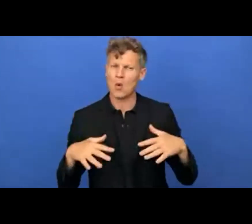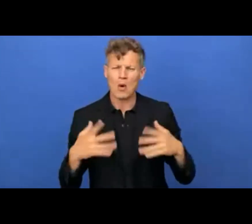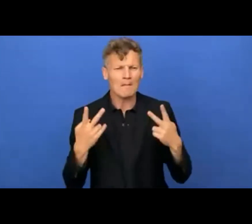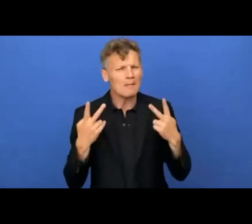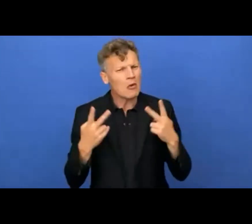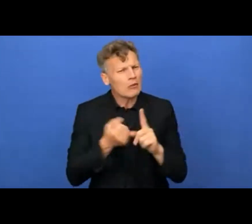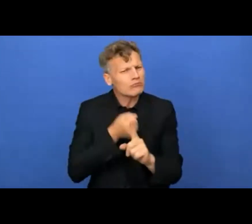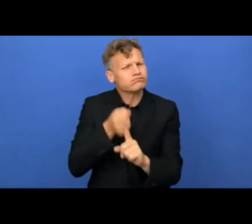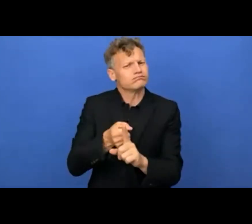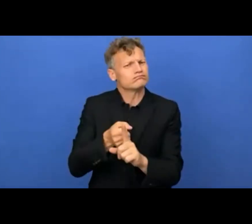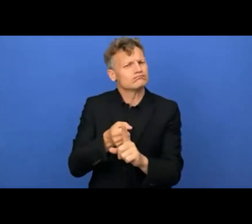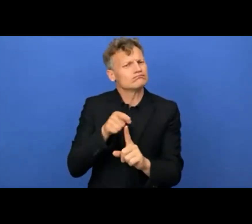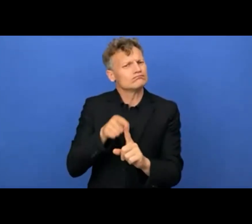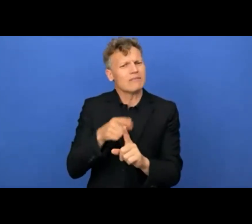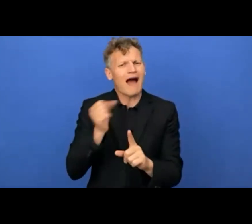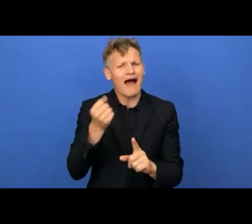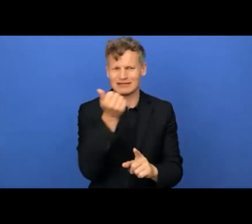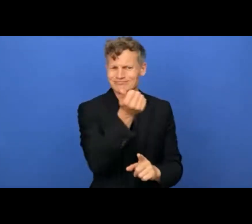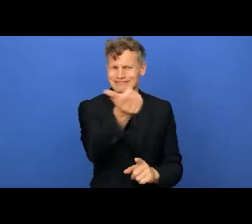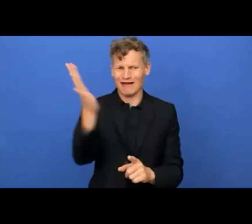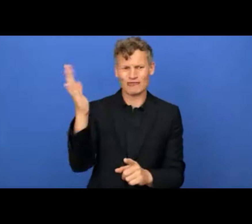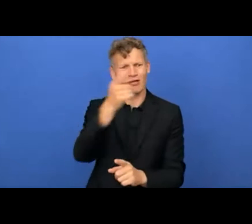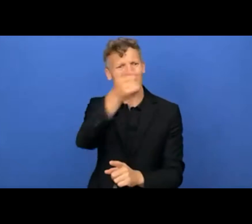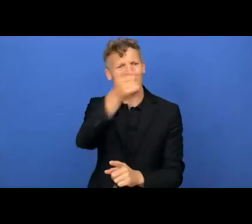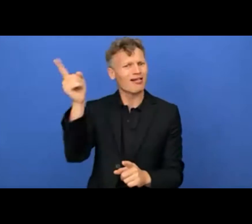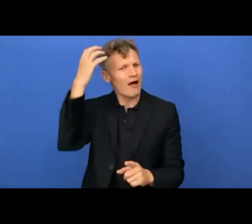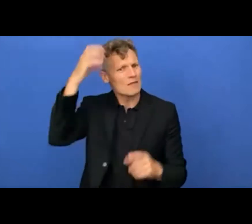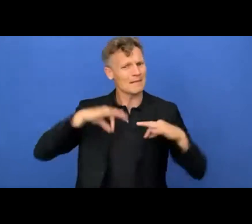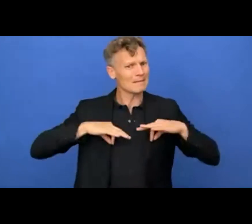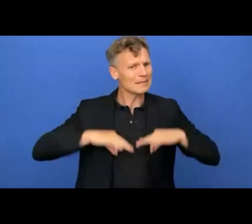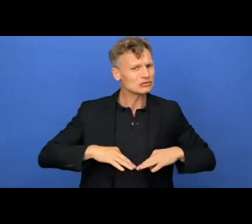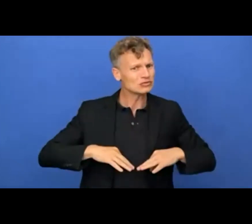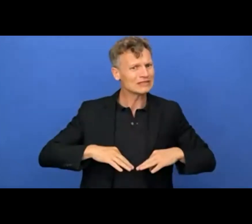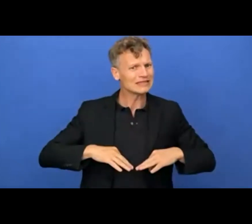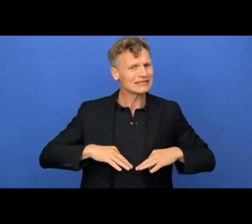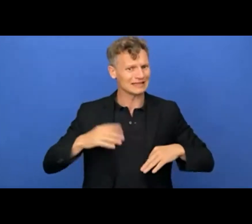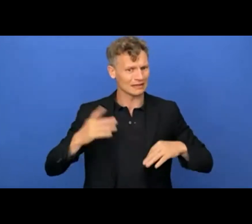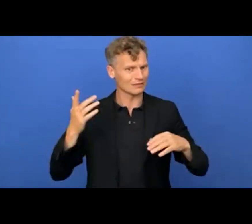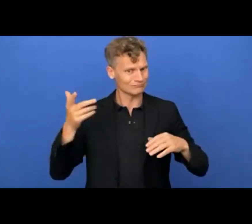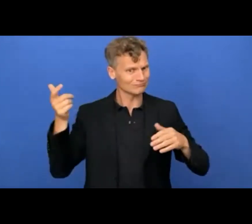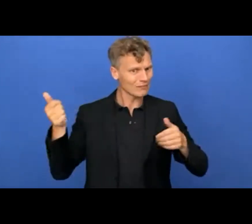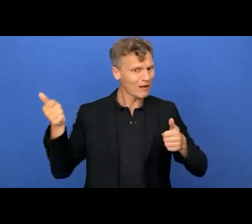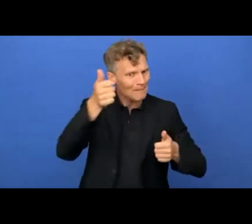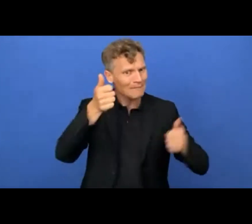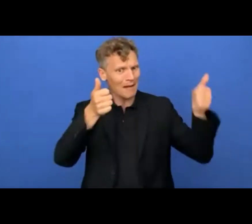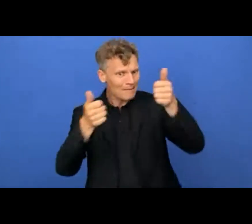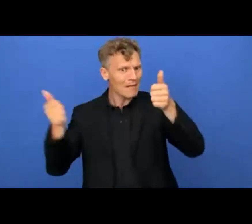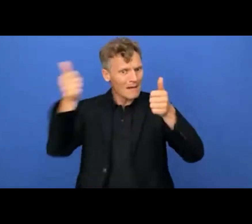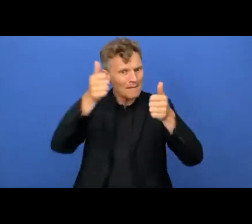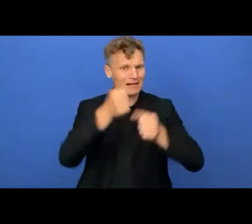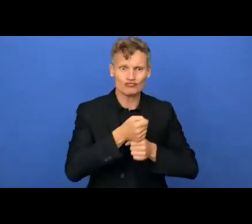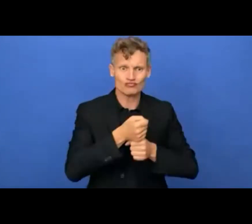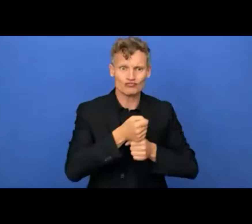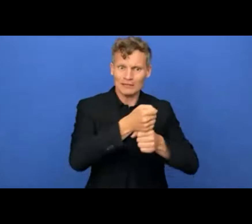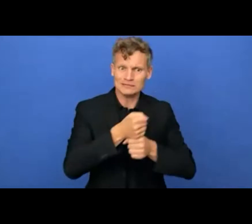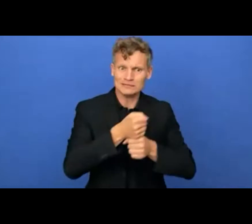influence. Ils ont permis à de nombreux ministères de s'impliquer. Comme vous le savez, les services de petite enfance sont en